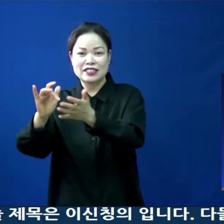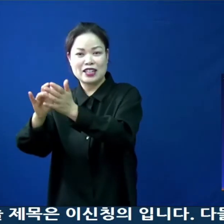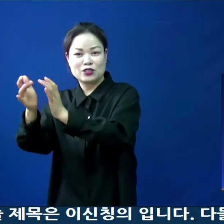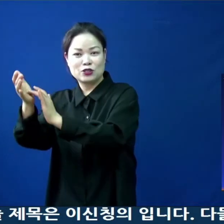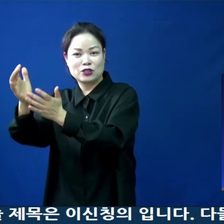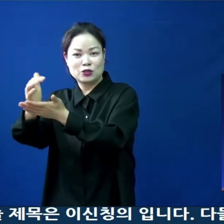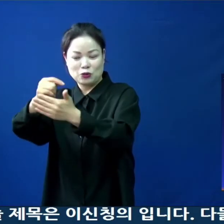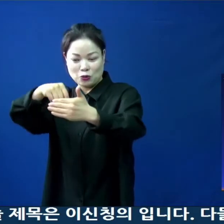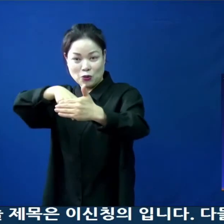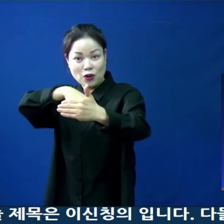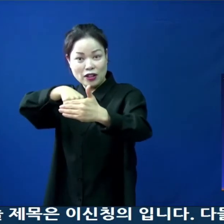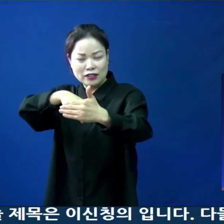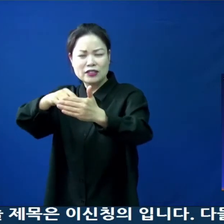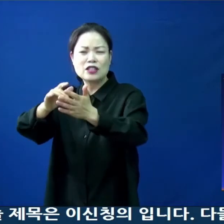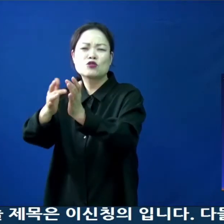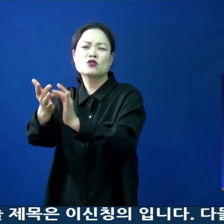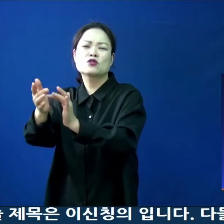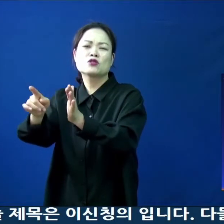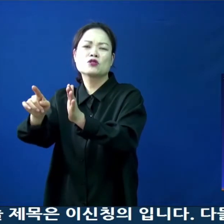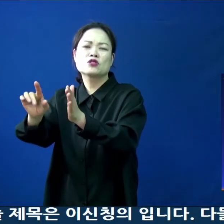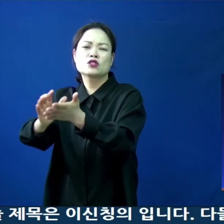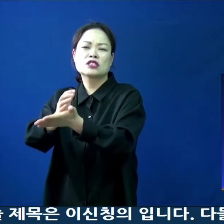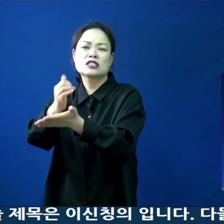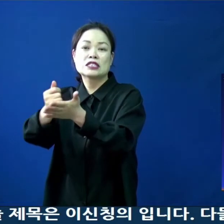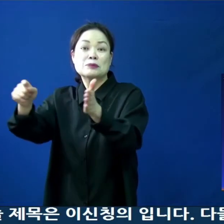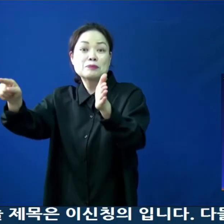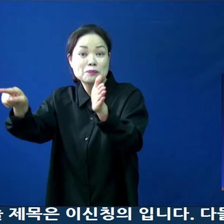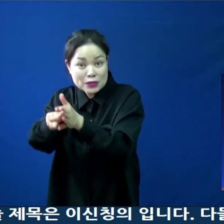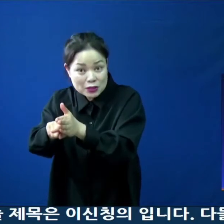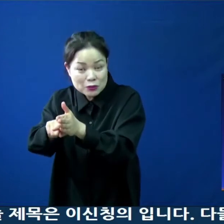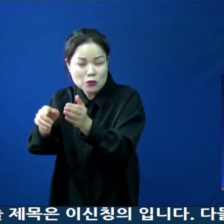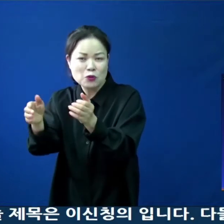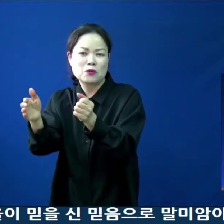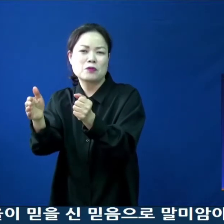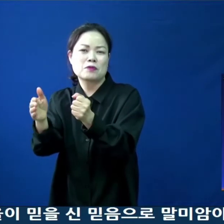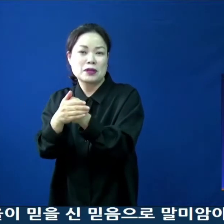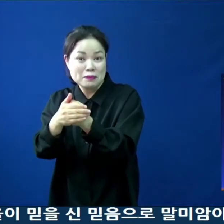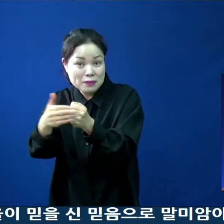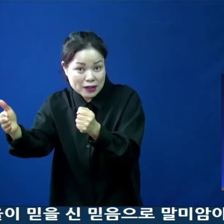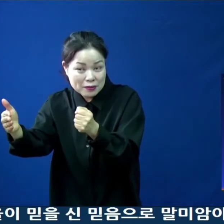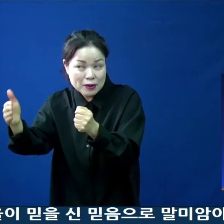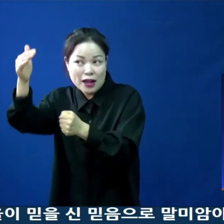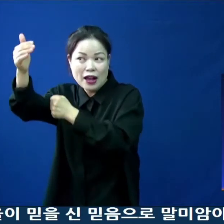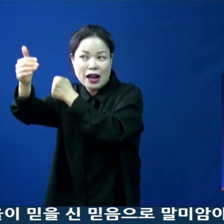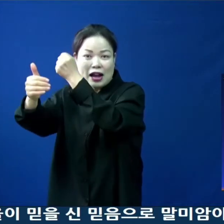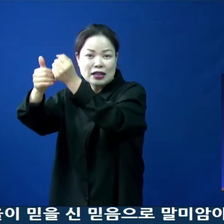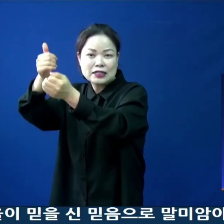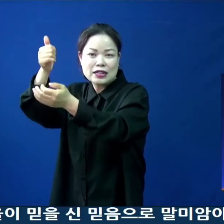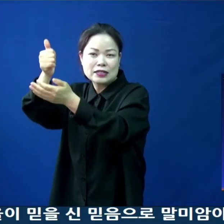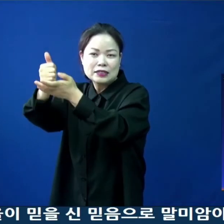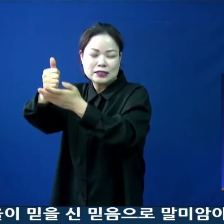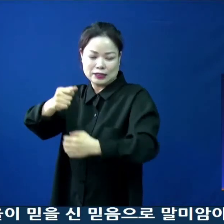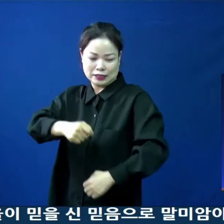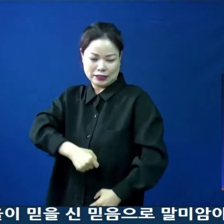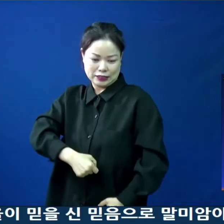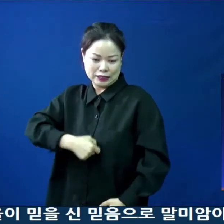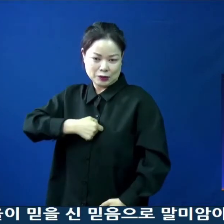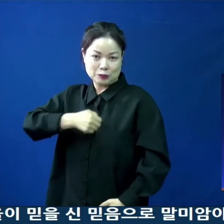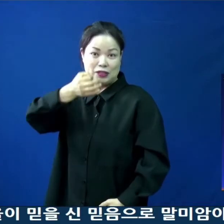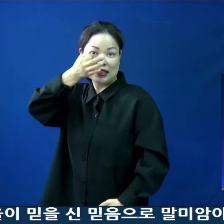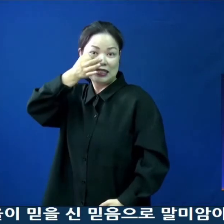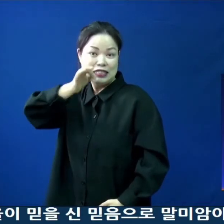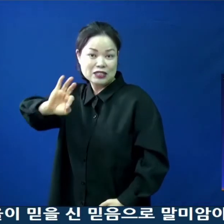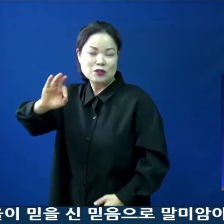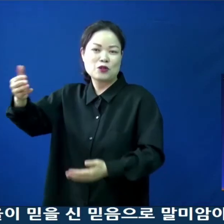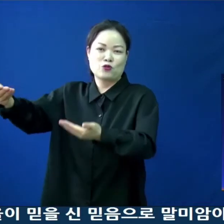그리스도 안에서 그를 믿음으로, 예수를 오직 믿음으로 하나님이 의롭다 칭해